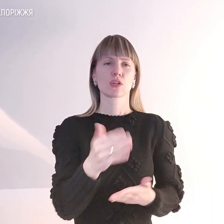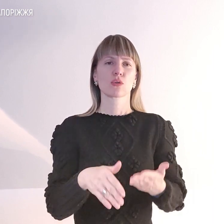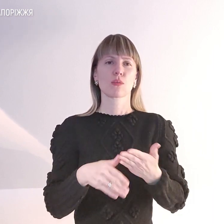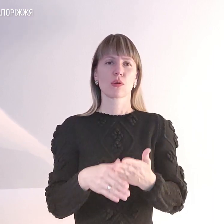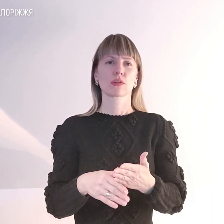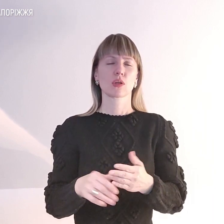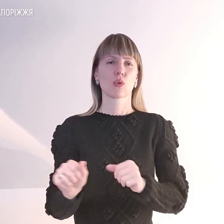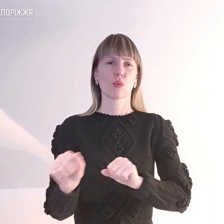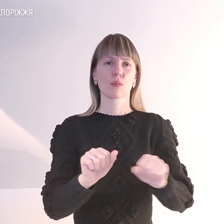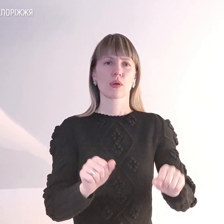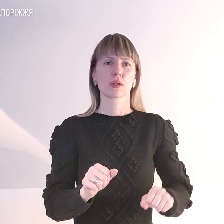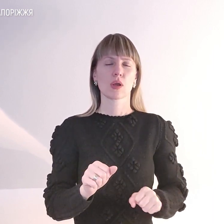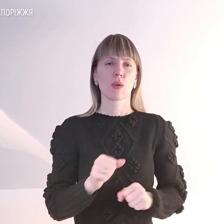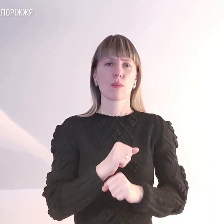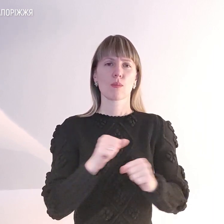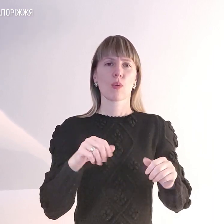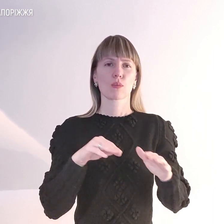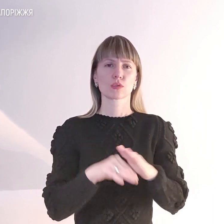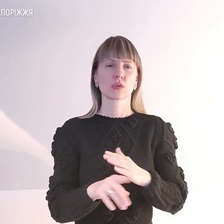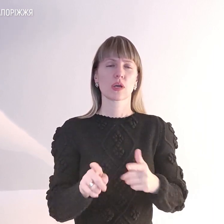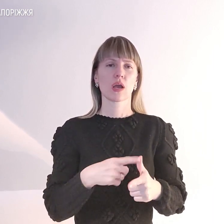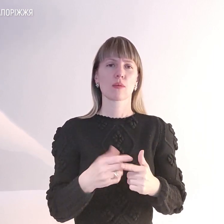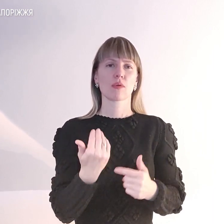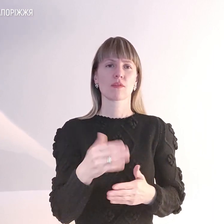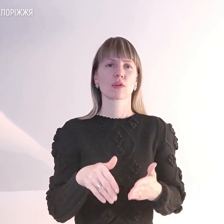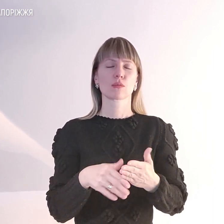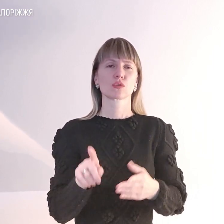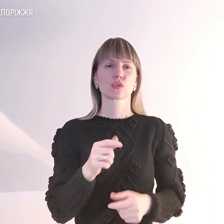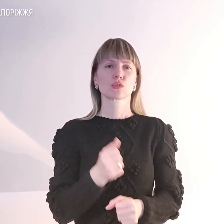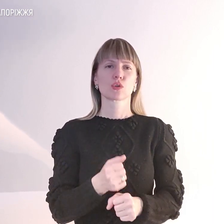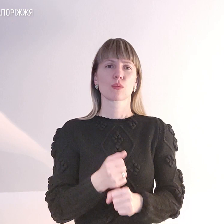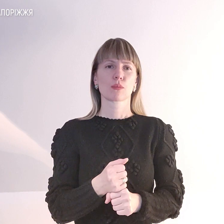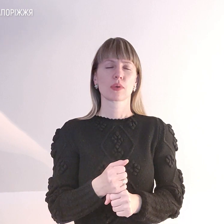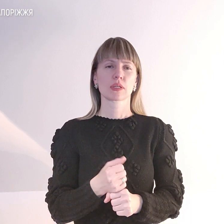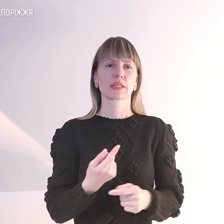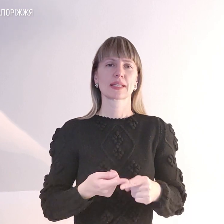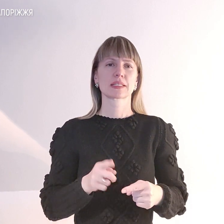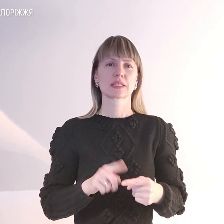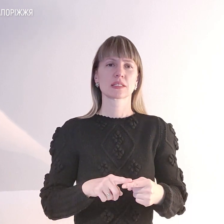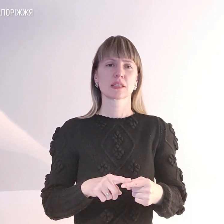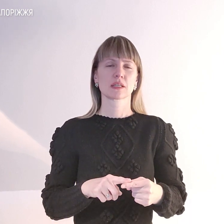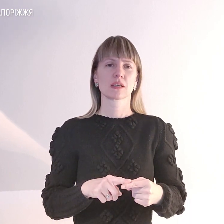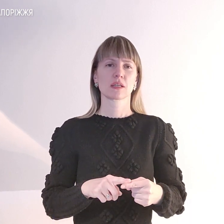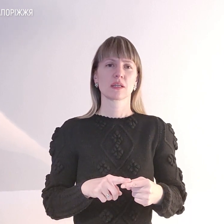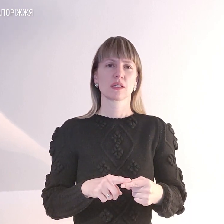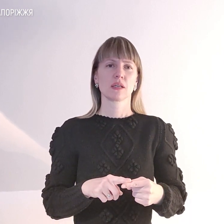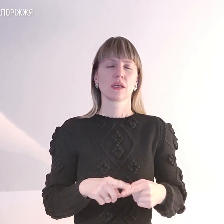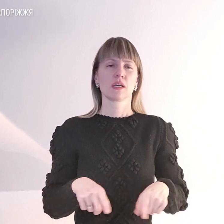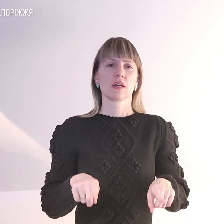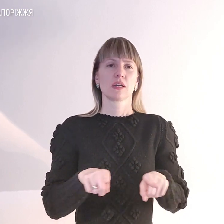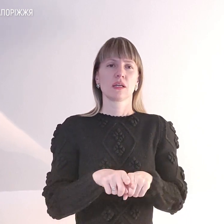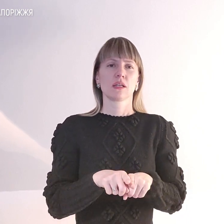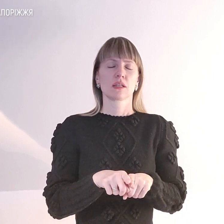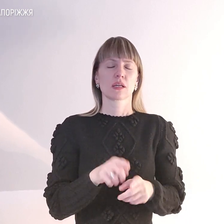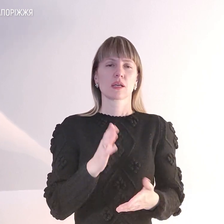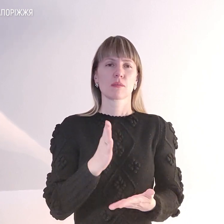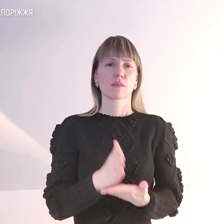прибирати бомбосховище, або ви допомагаєте щось робити. Тобто це такий має